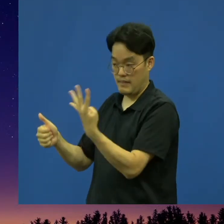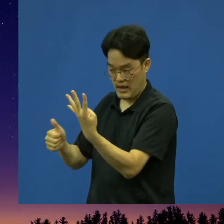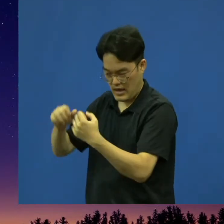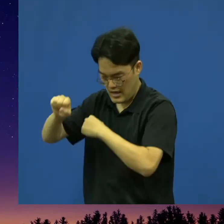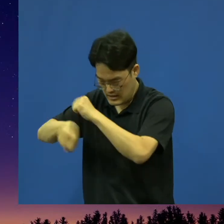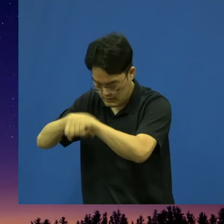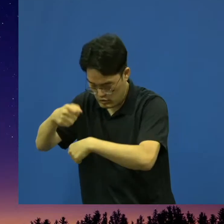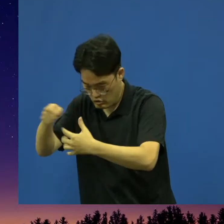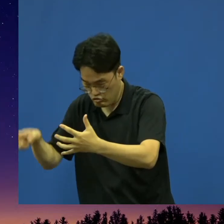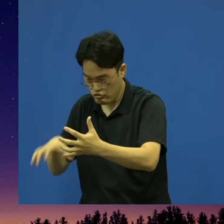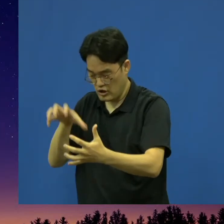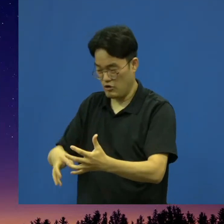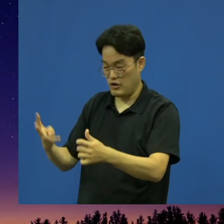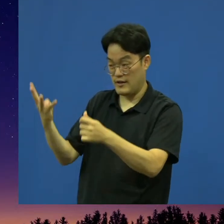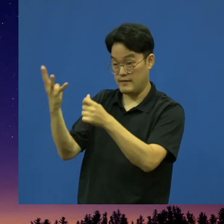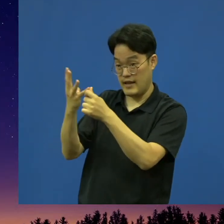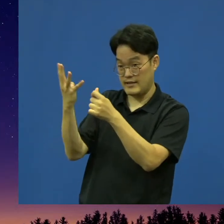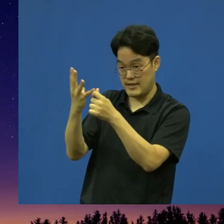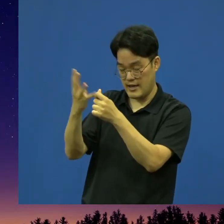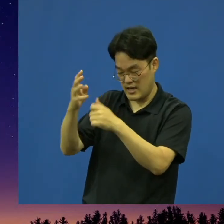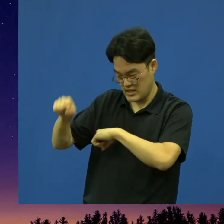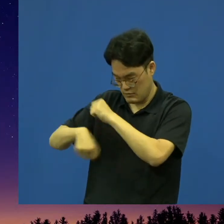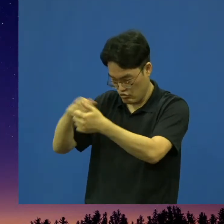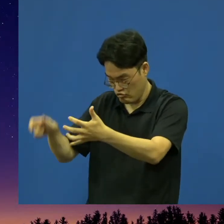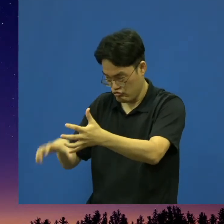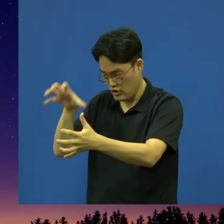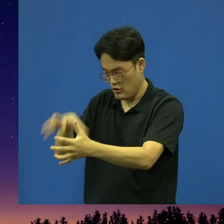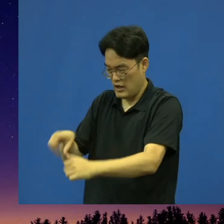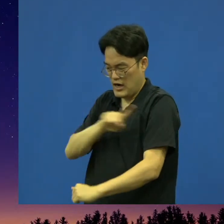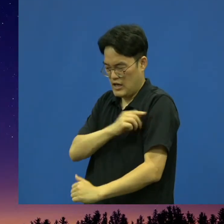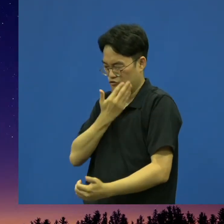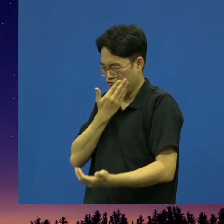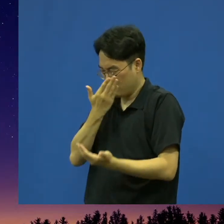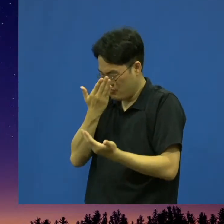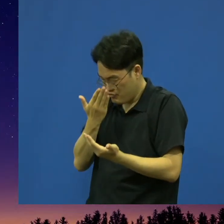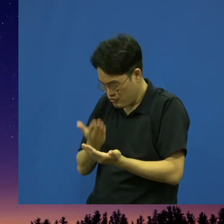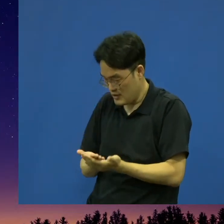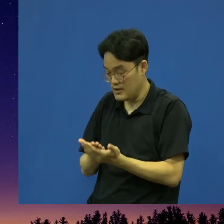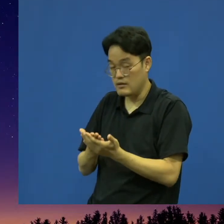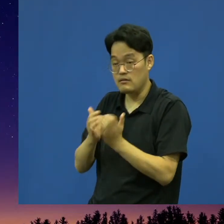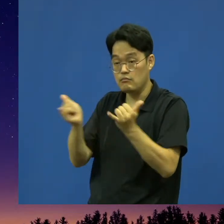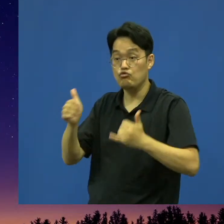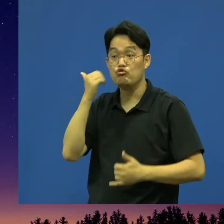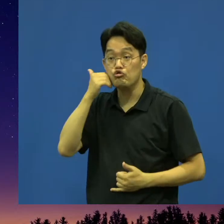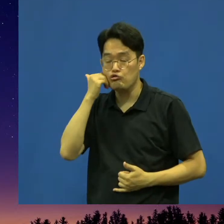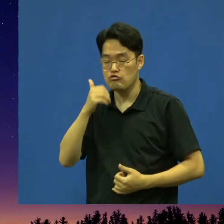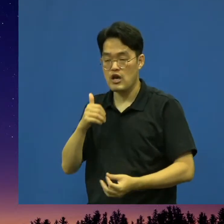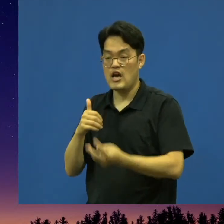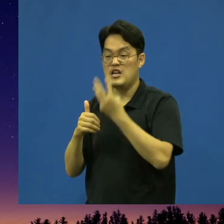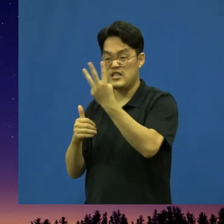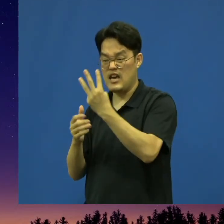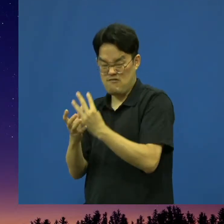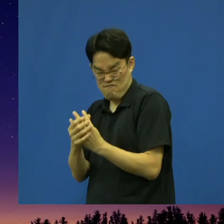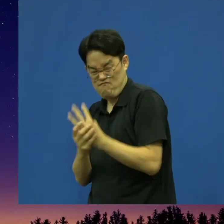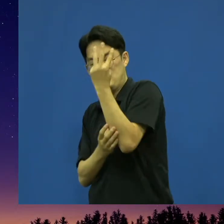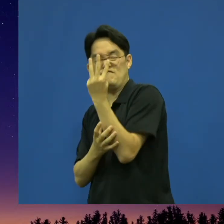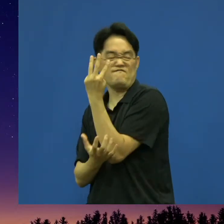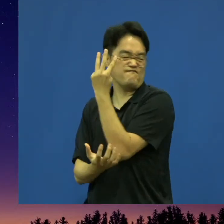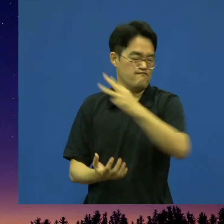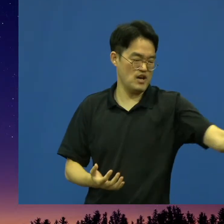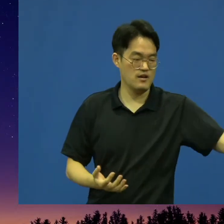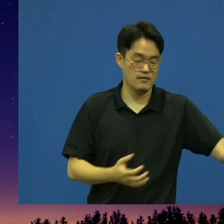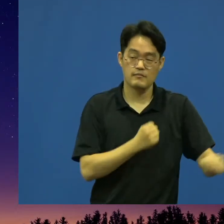가운데서도, 넷째 짐승 가운데서도 핵심적인 인물은 새 뿔을 뿌리채 뽑고